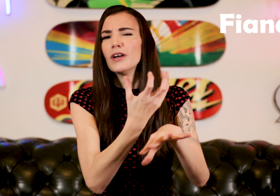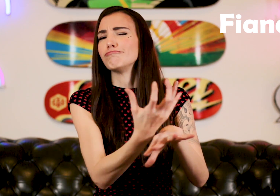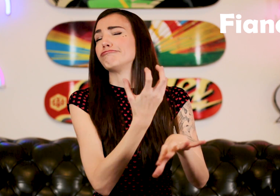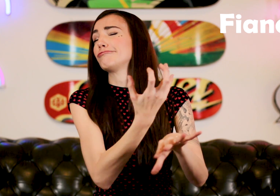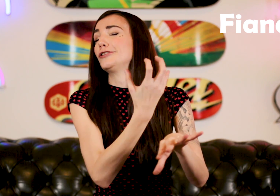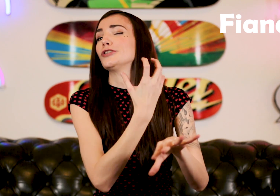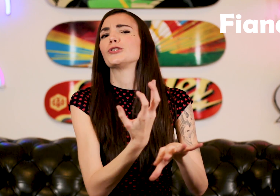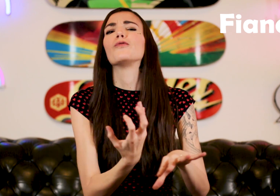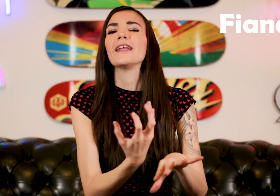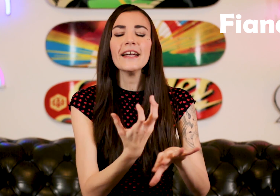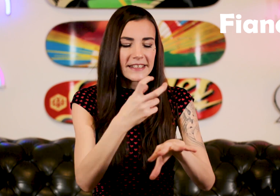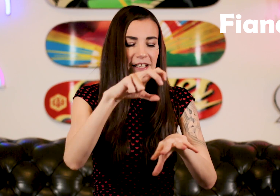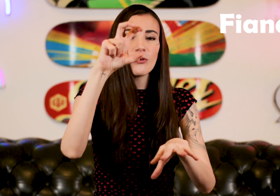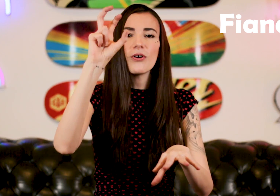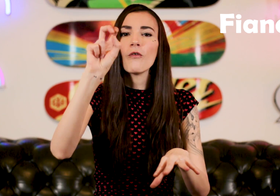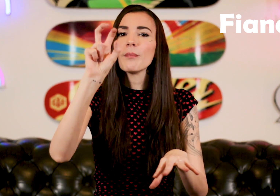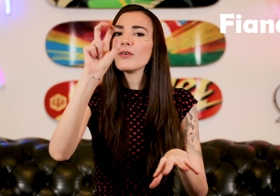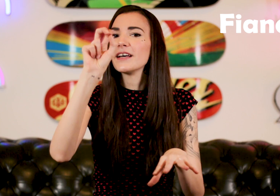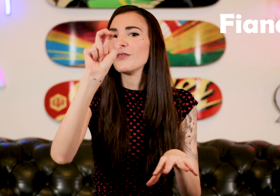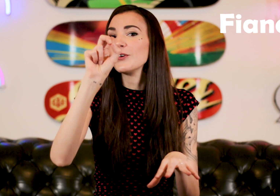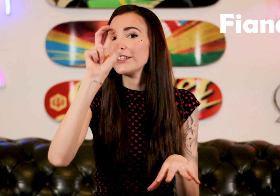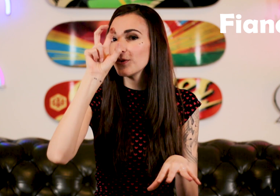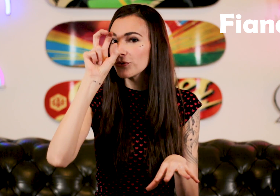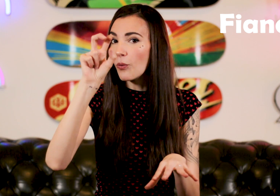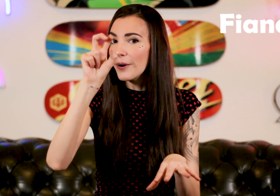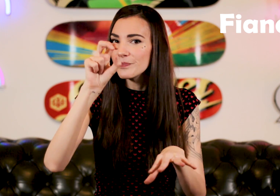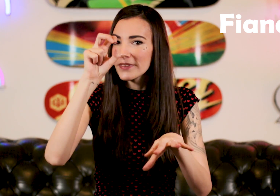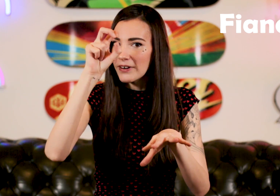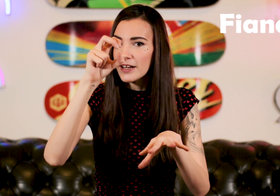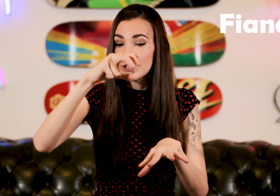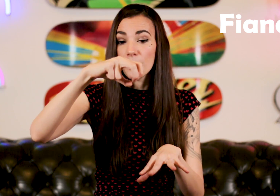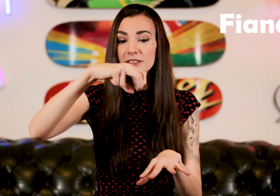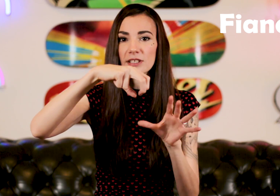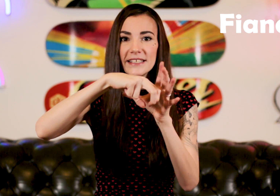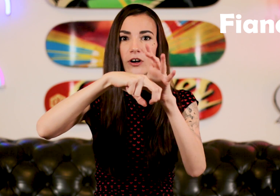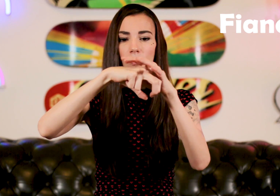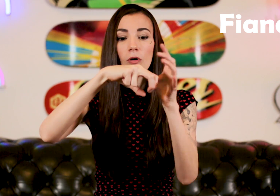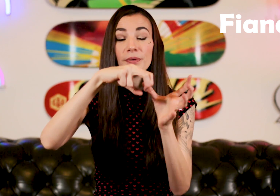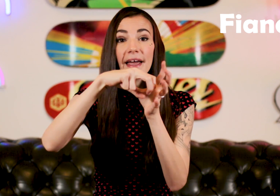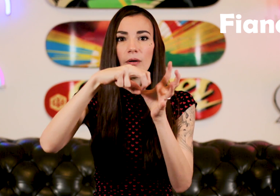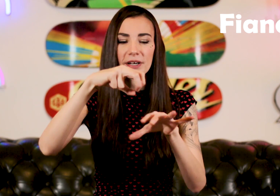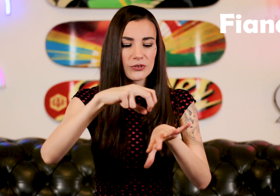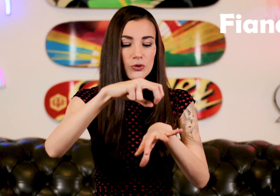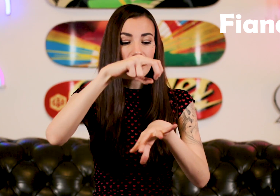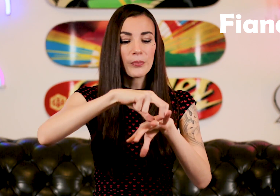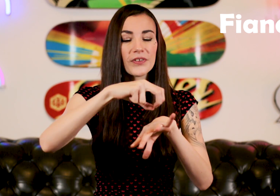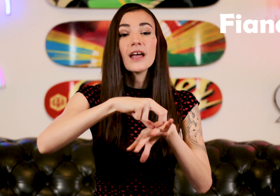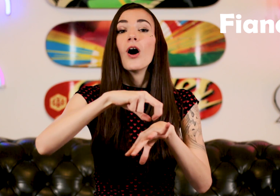voilà, qui se voyaient. Donc on vient prendre la configuration en 3, voilà, qui représente l'énorme pierre précieuse qu'on vient poser